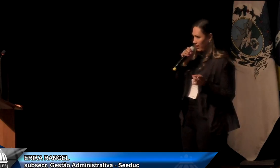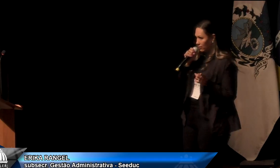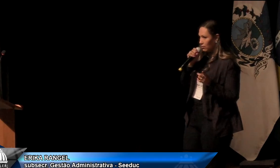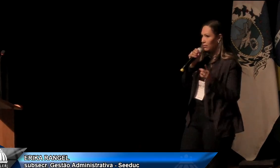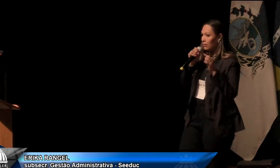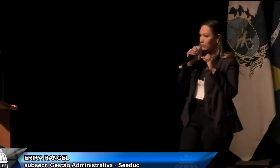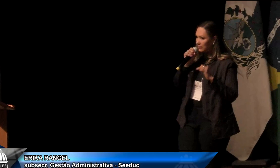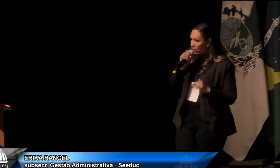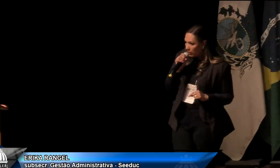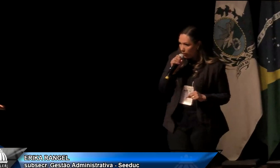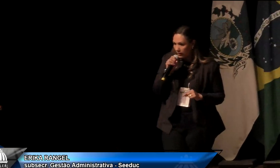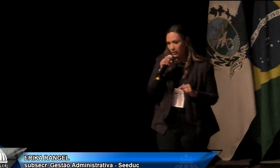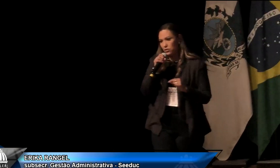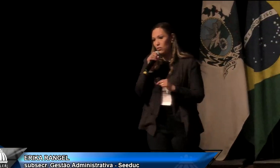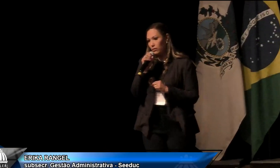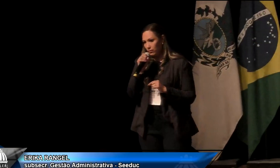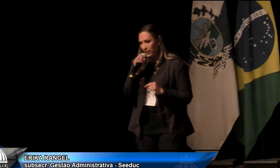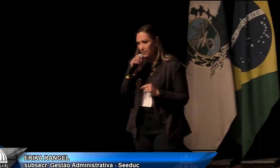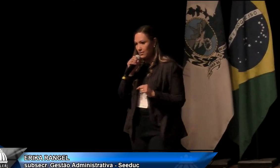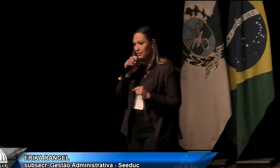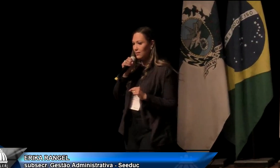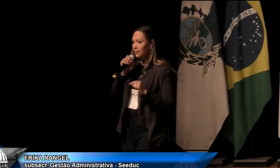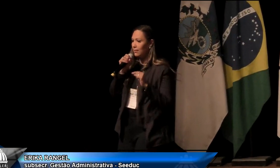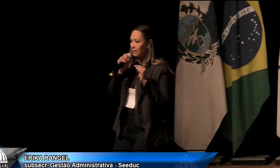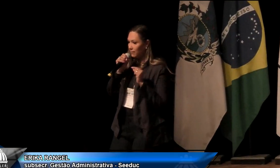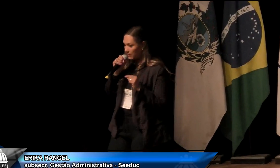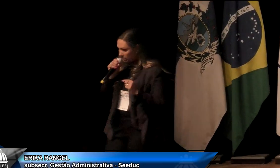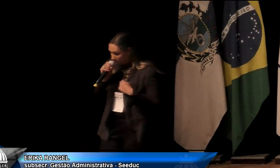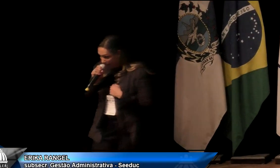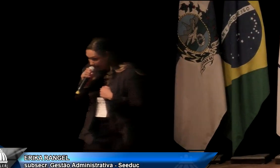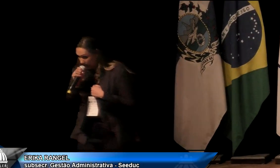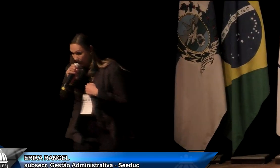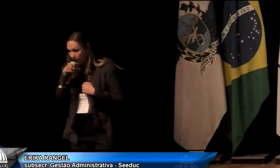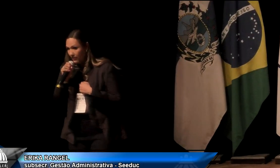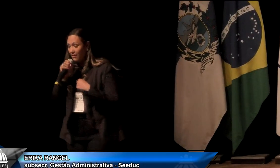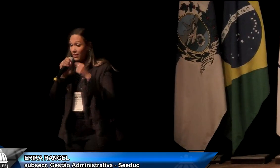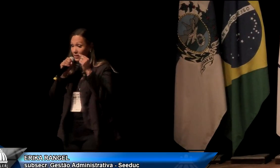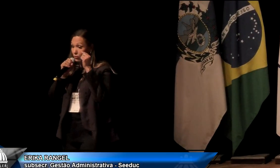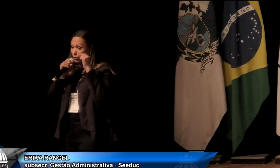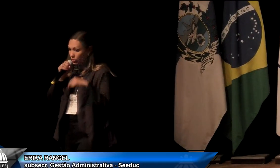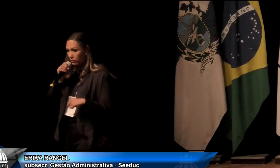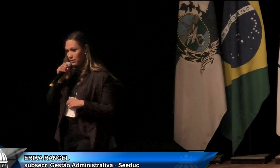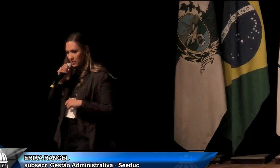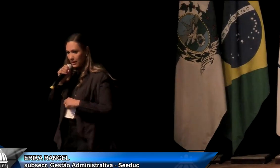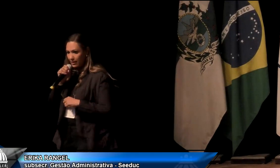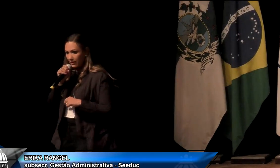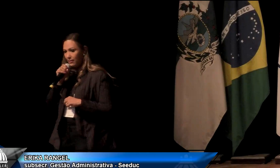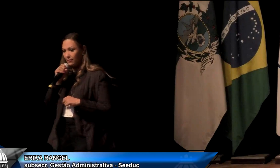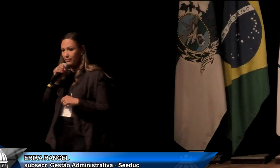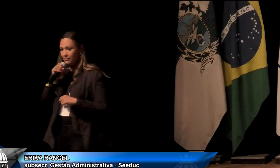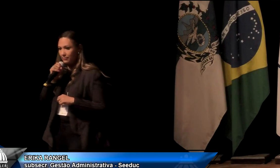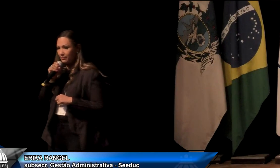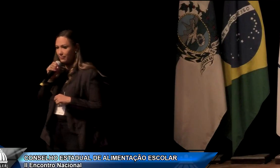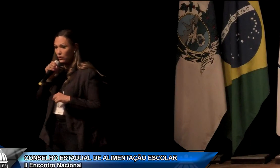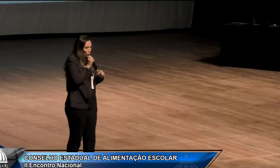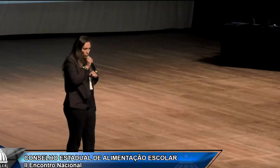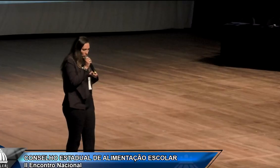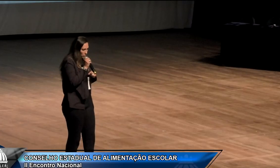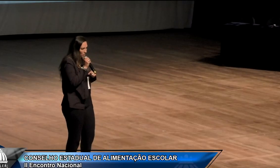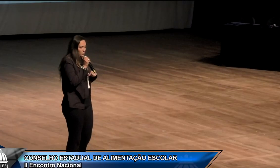um evento tão importante quanto esse para mim deveriam todos estar aqui